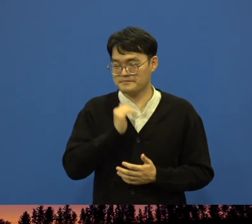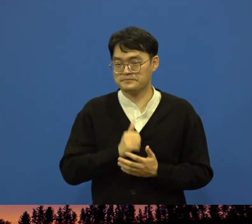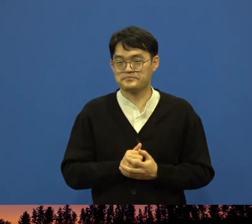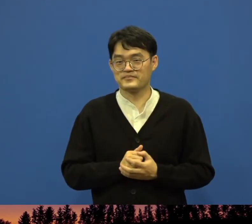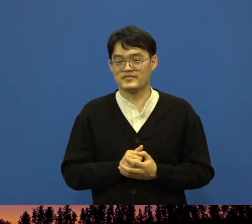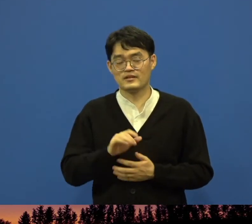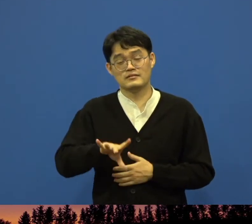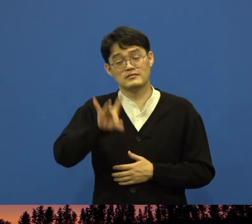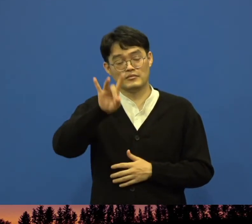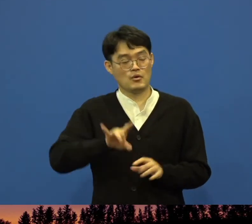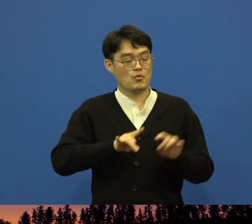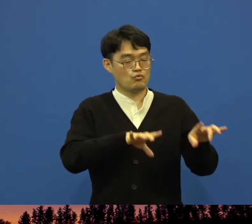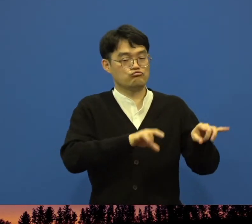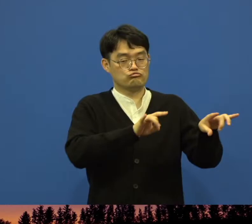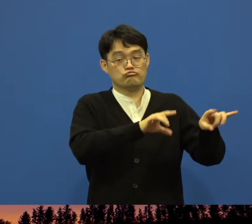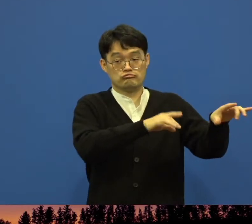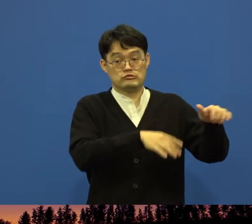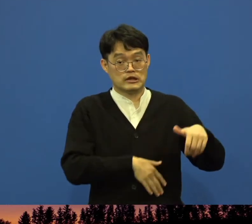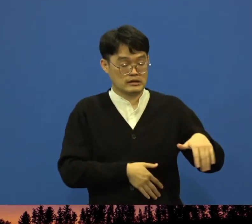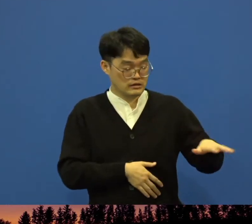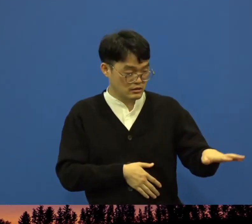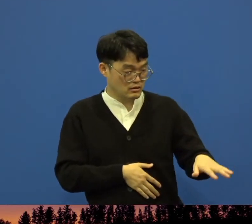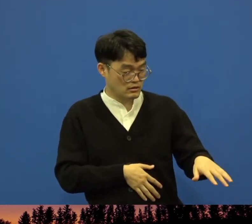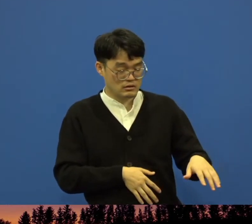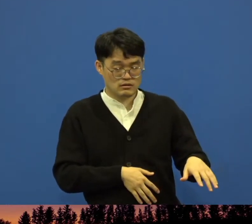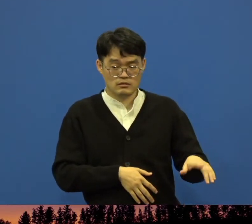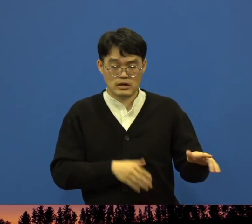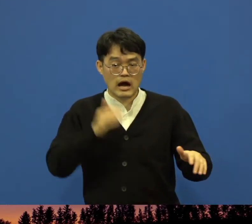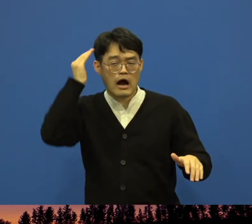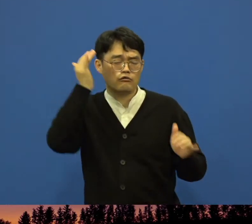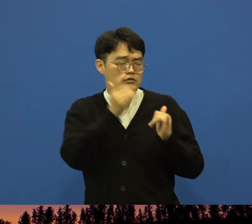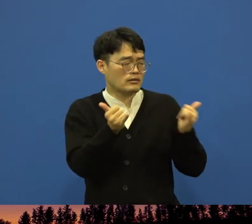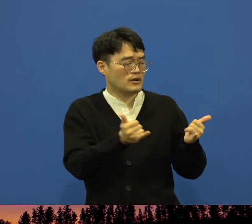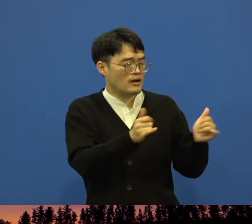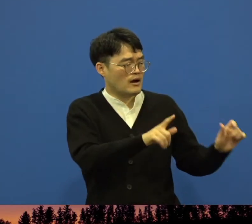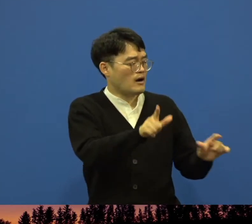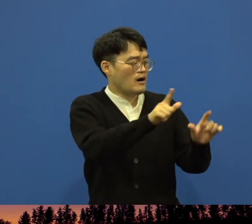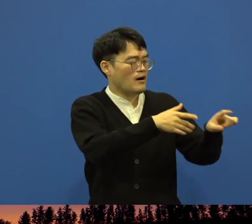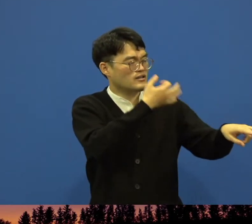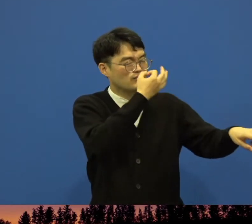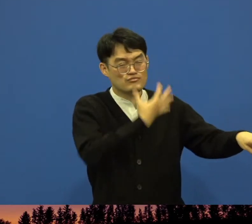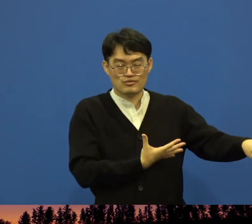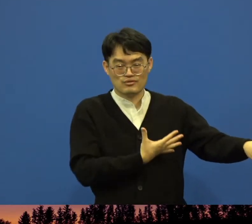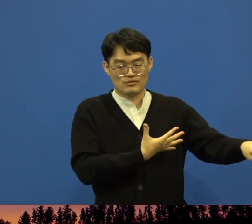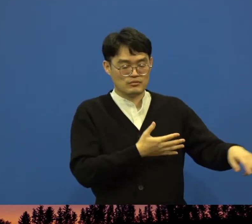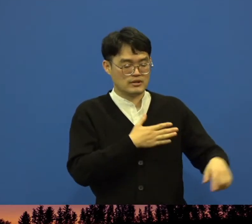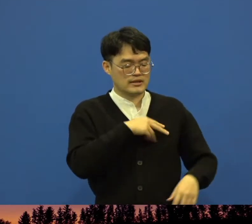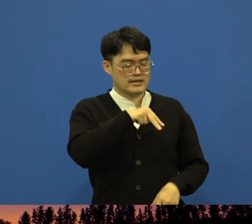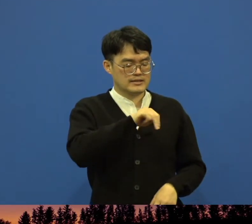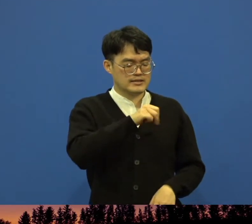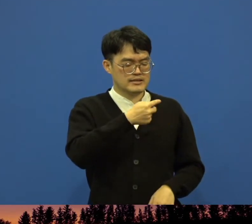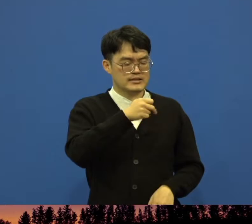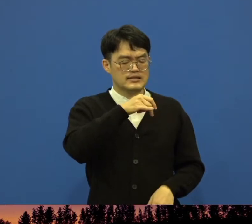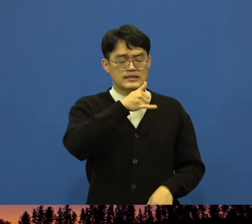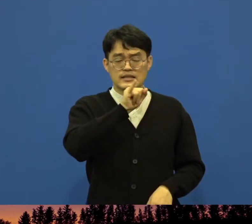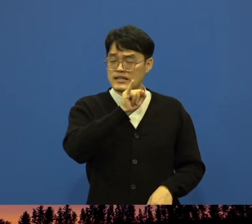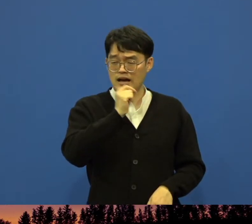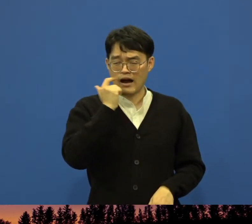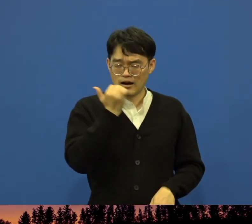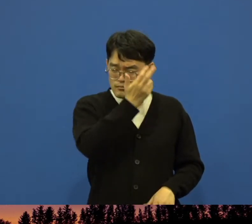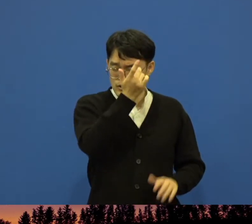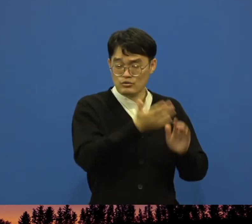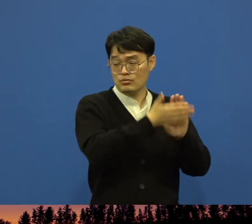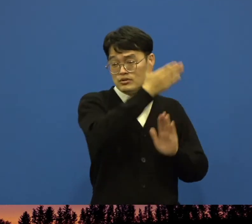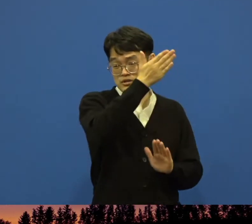처음에 호주에 가니까 이민자들이 너무 힘들게 사는 거예요. 이 시드니가 너무 아름다운 도시거든요. 그리고 시드니에는